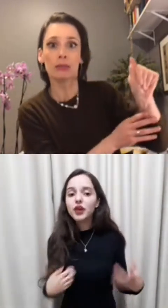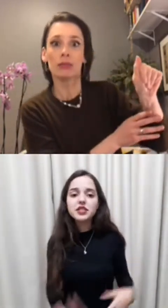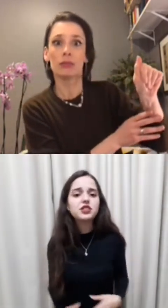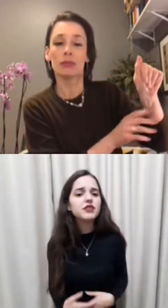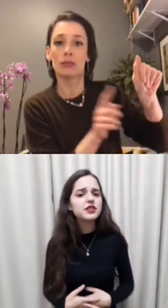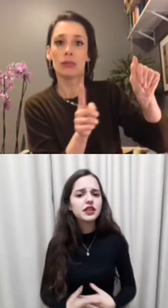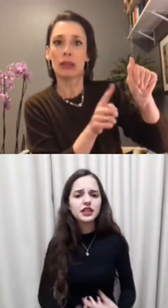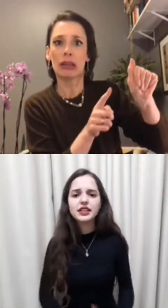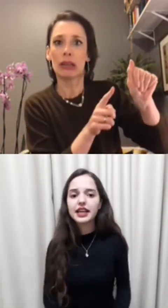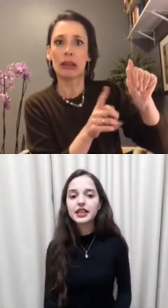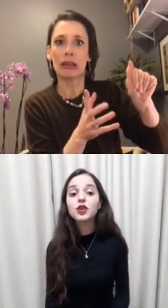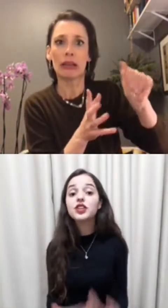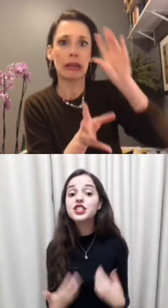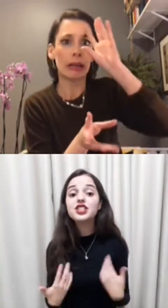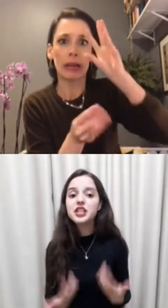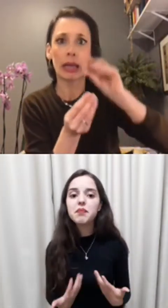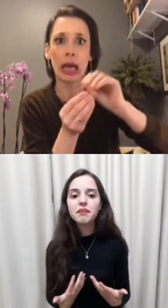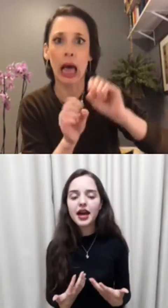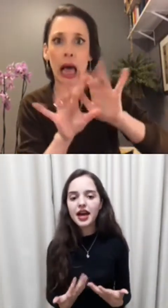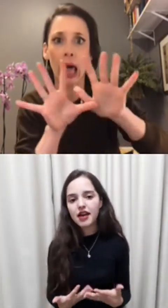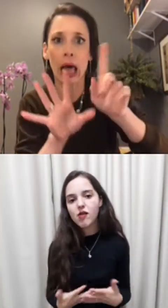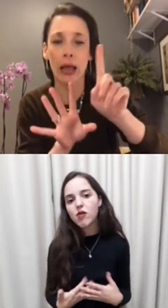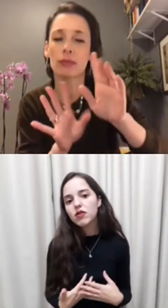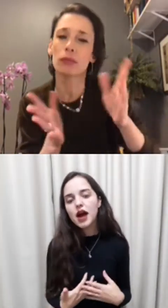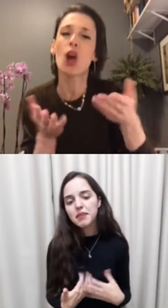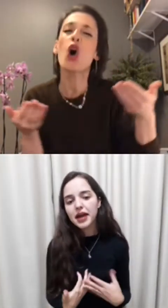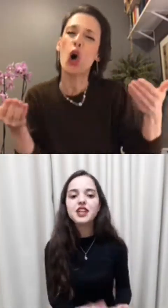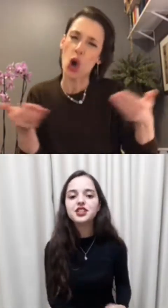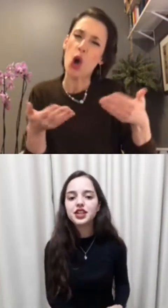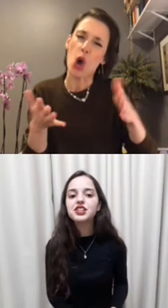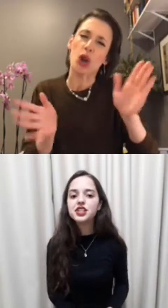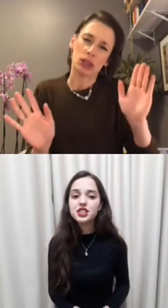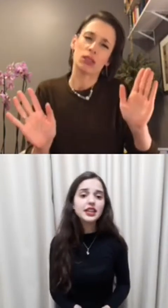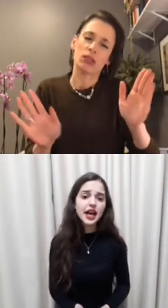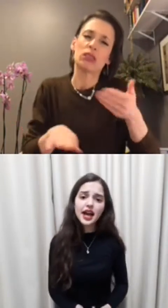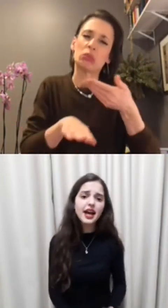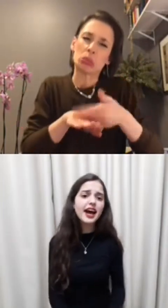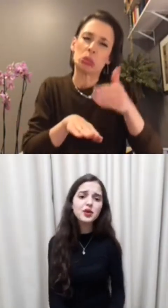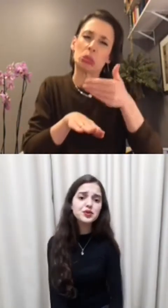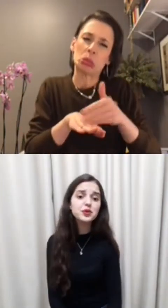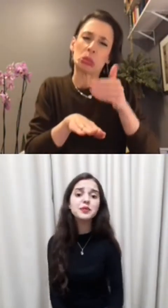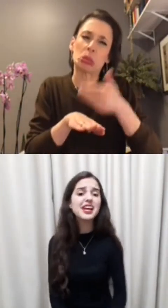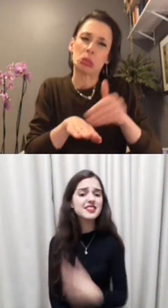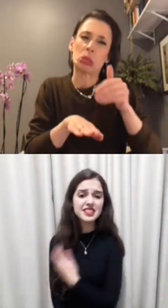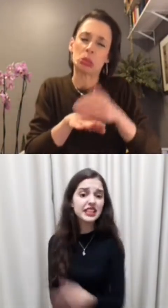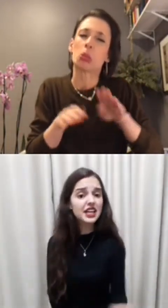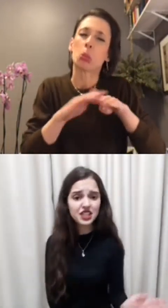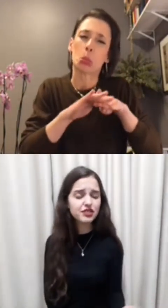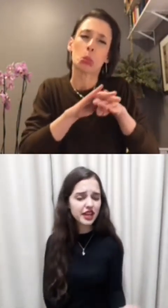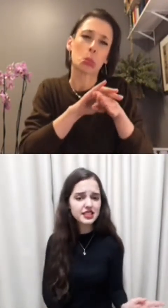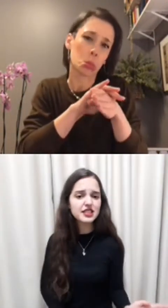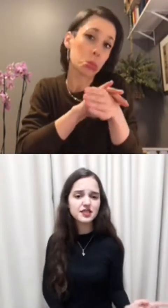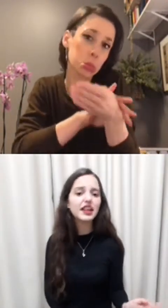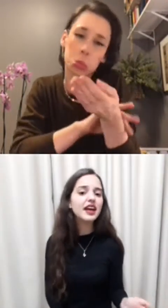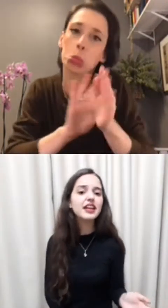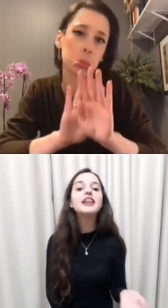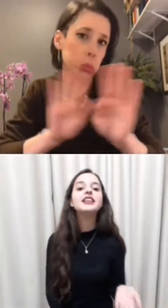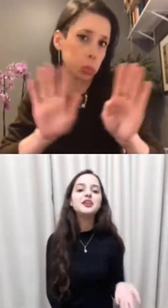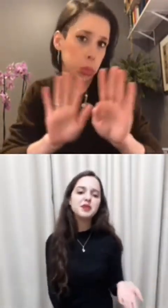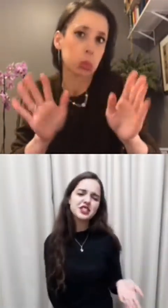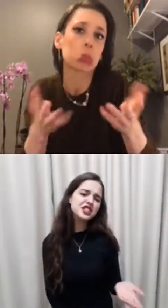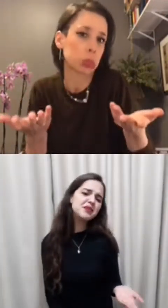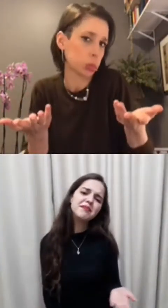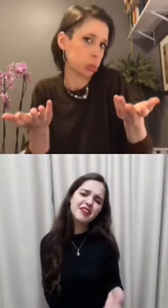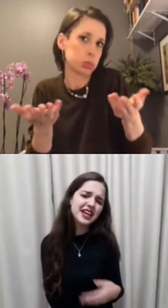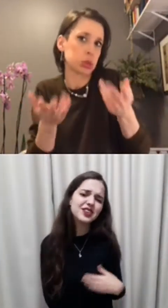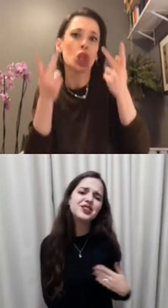conforme a gente vai estudando, treinando, hoje em dia, com a prática, a gente até acostuma e às vezes até a gente faz isso, né? Depois a